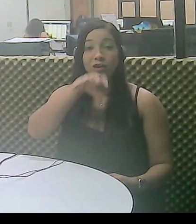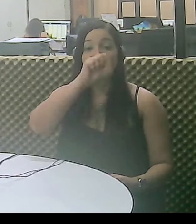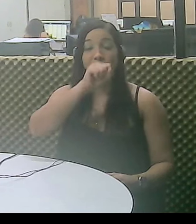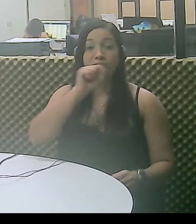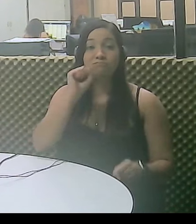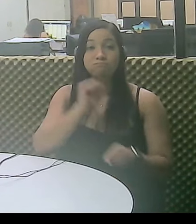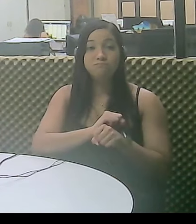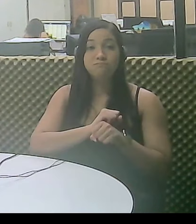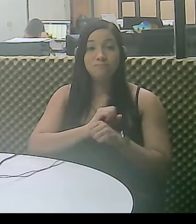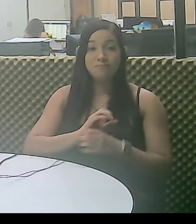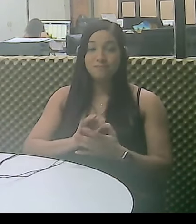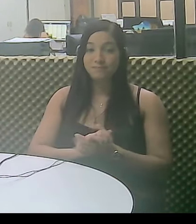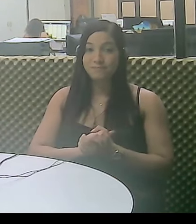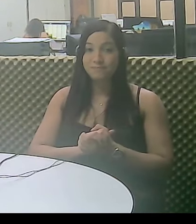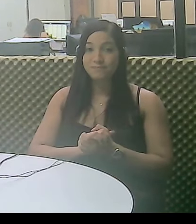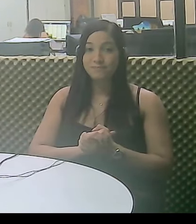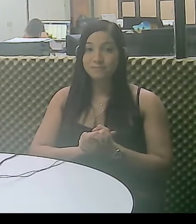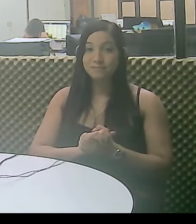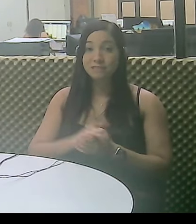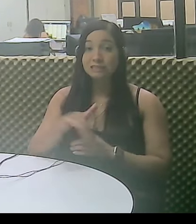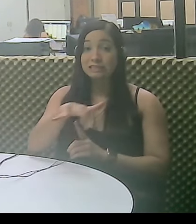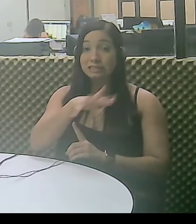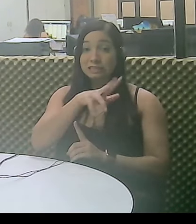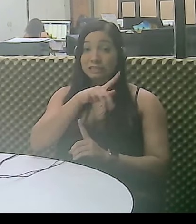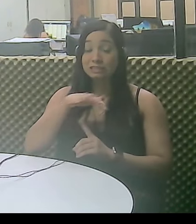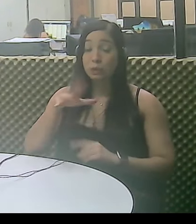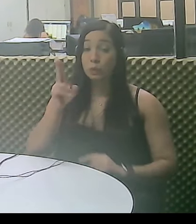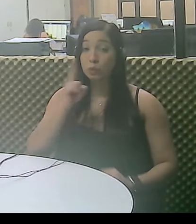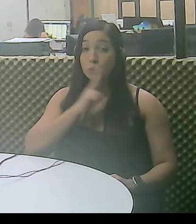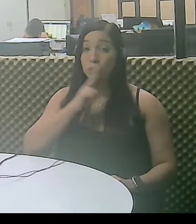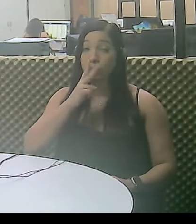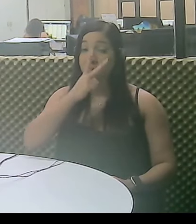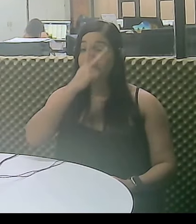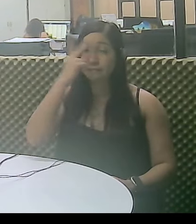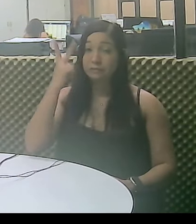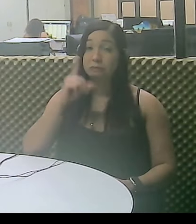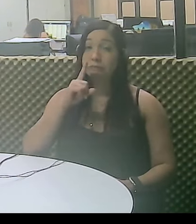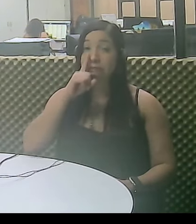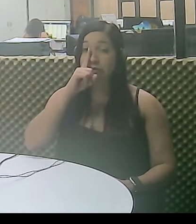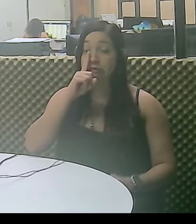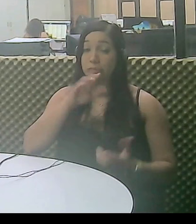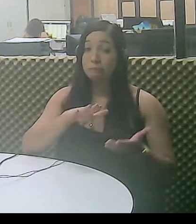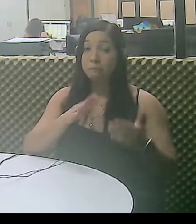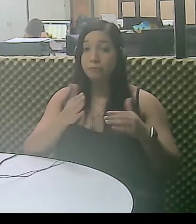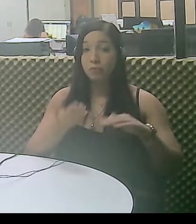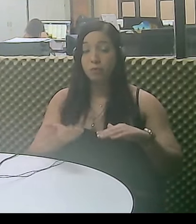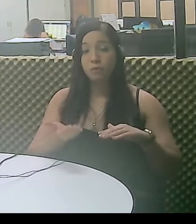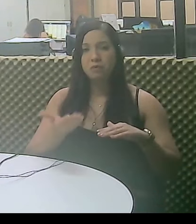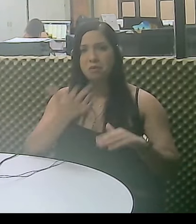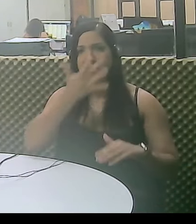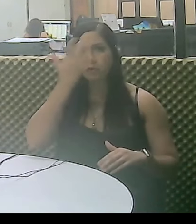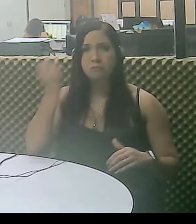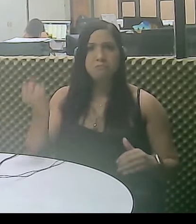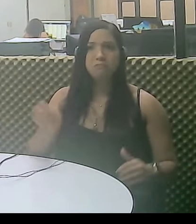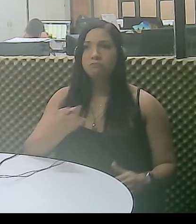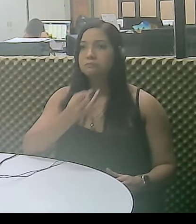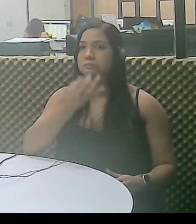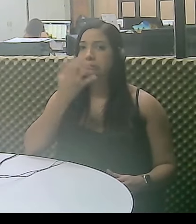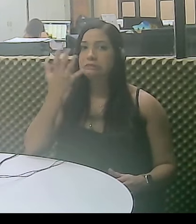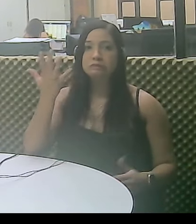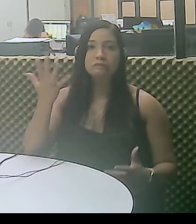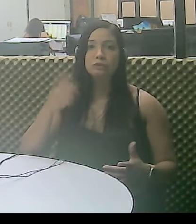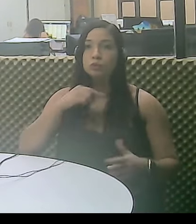cardiorrespiratória. Em uma situação de urgência em que uma pessoa corre risco de vida, muitas pessoas não sabem